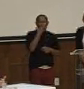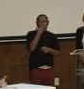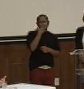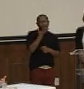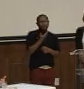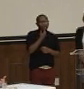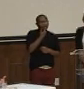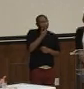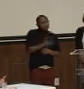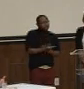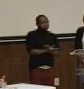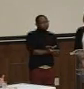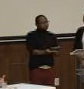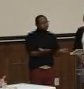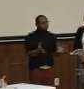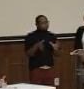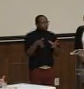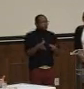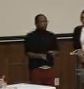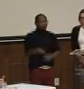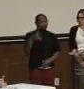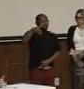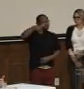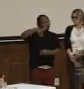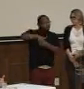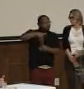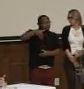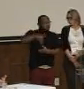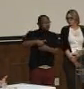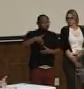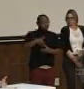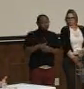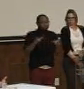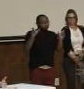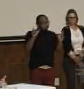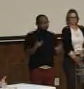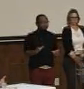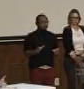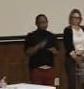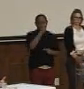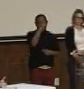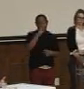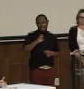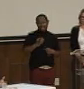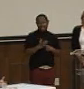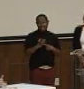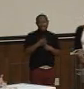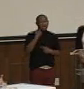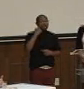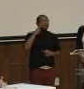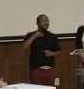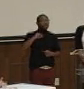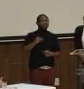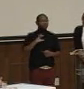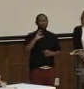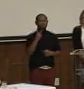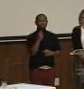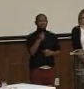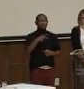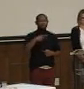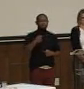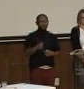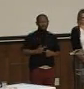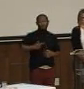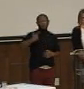a todos vocês, né, que votem no professor Elcio, chapa 2, né, para que haja